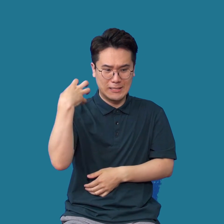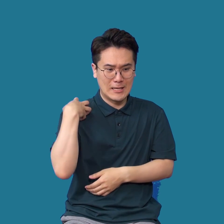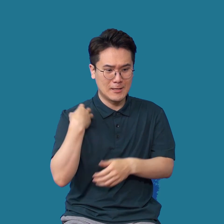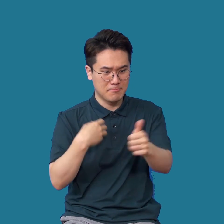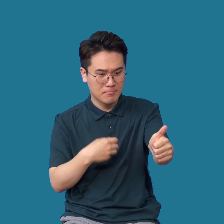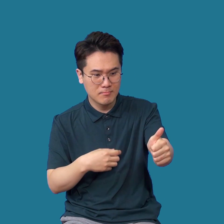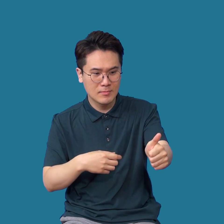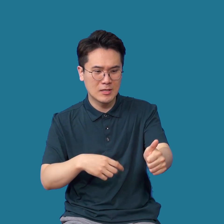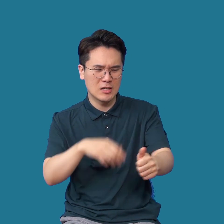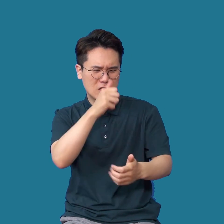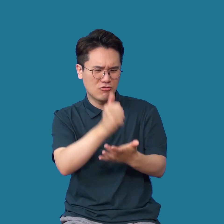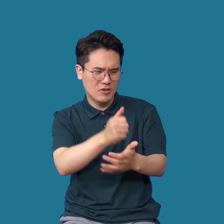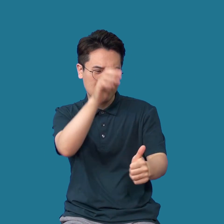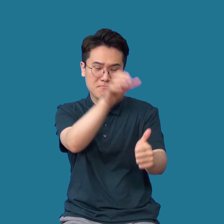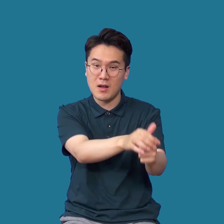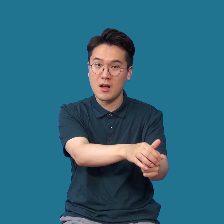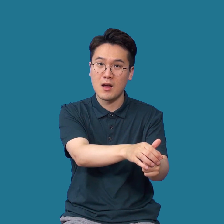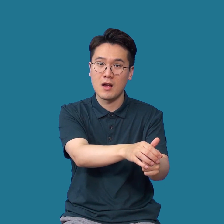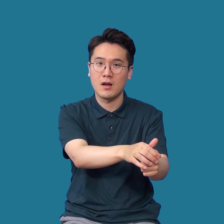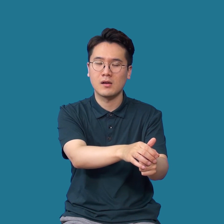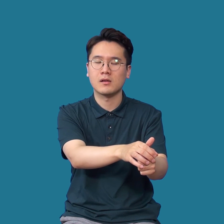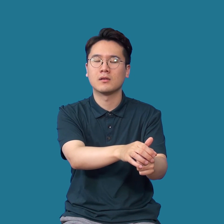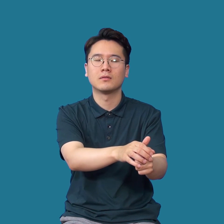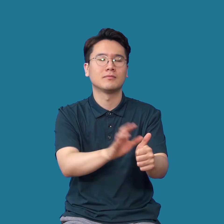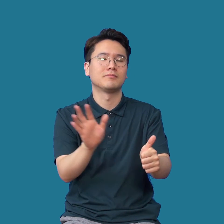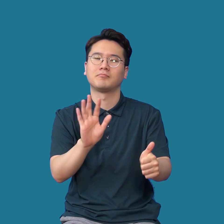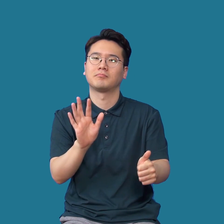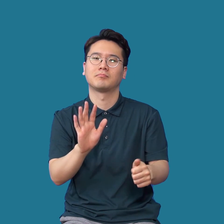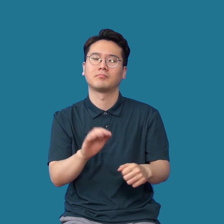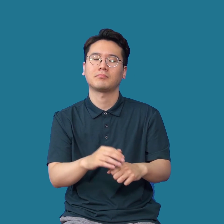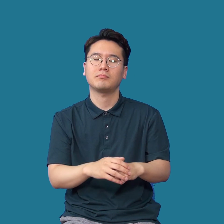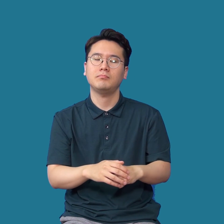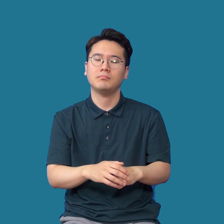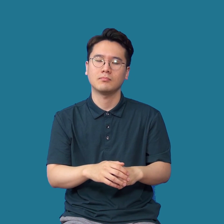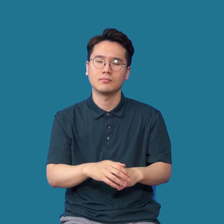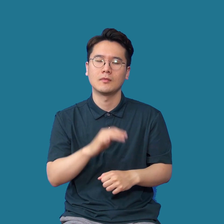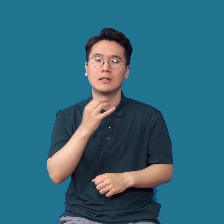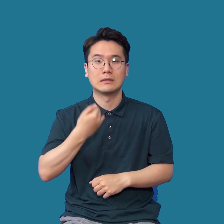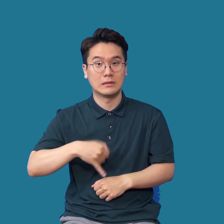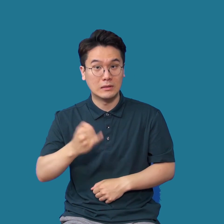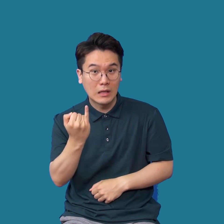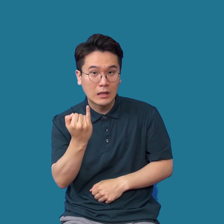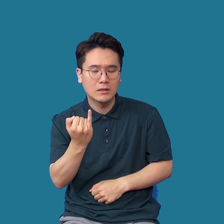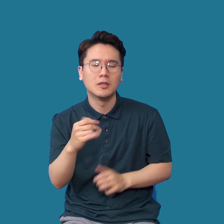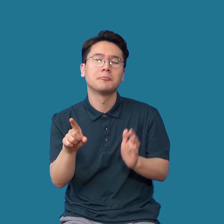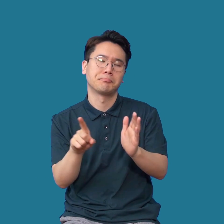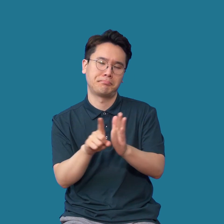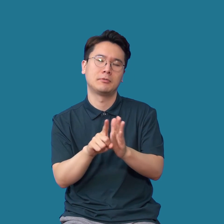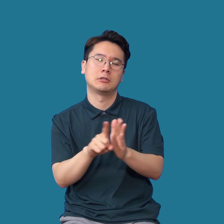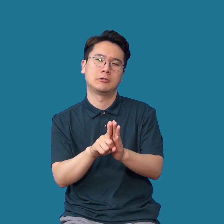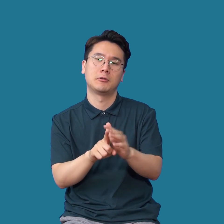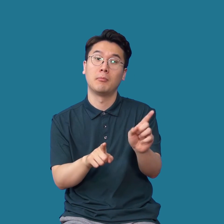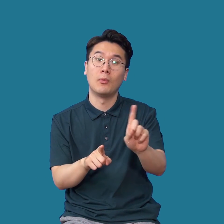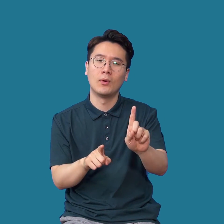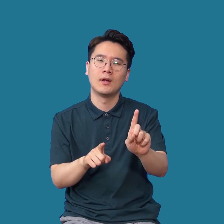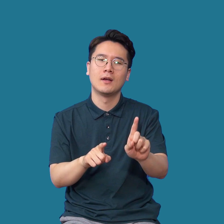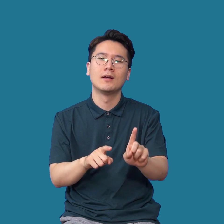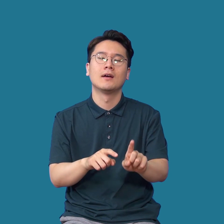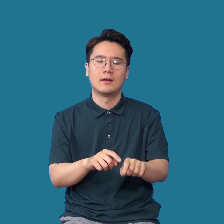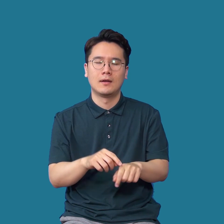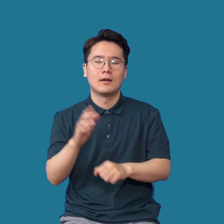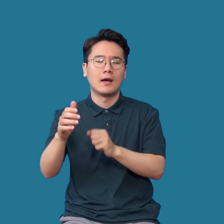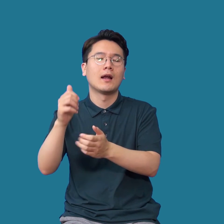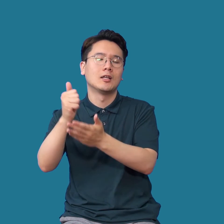않았습니다. 때가 되어 하나님이 천국으로 데려가신 것을 믿었습니다.